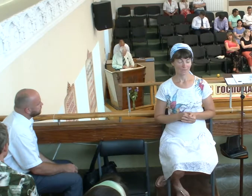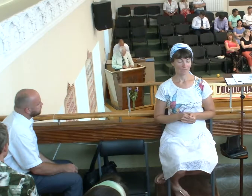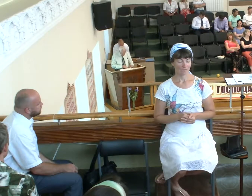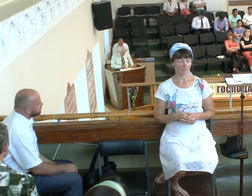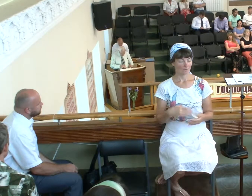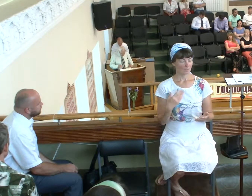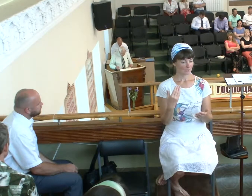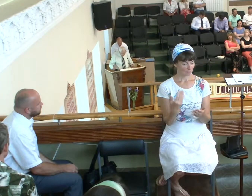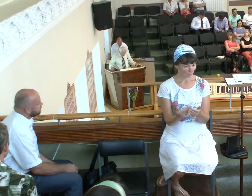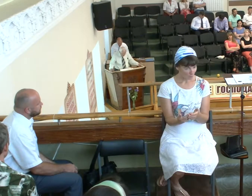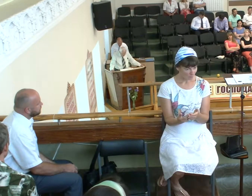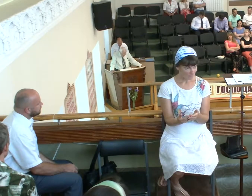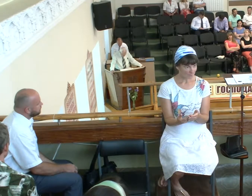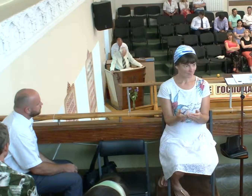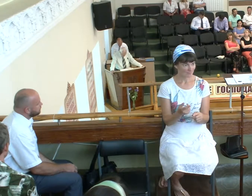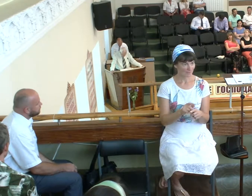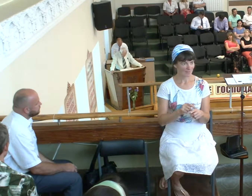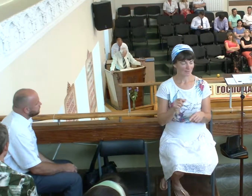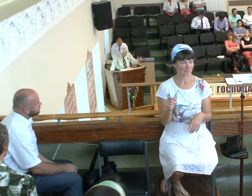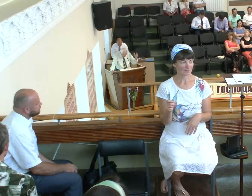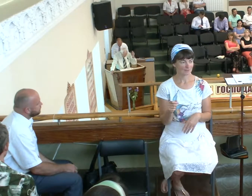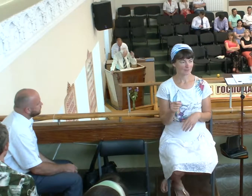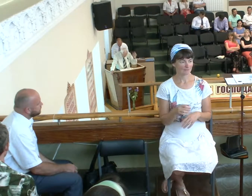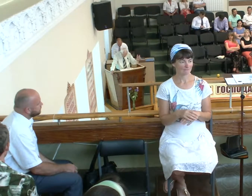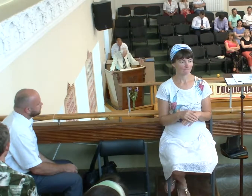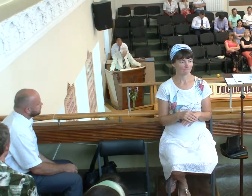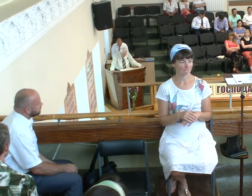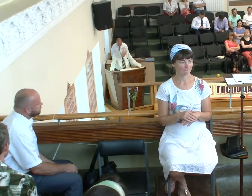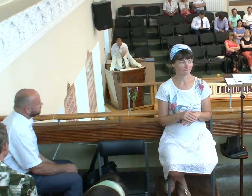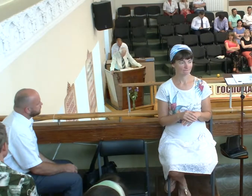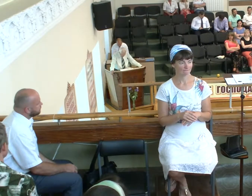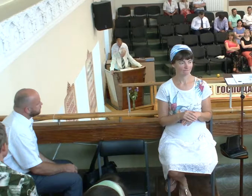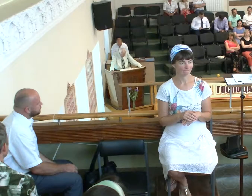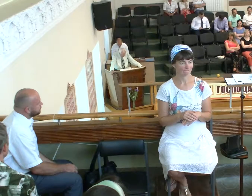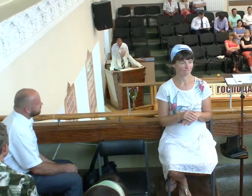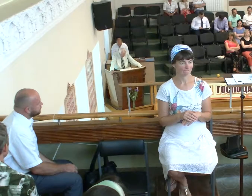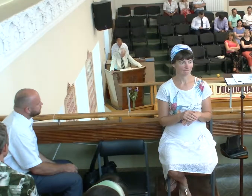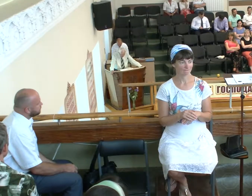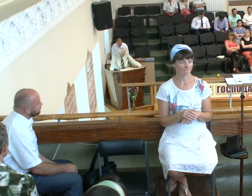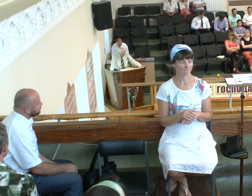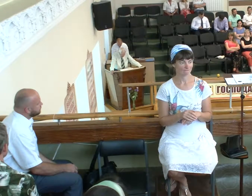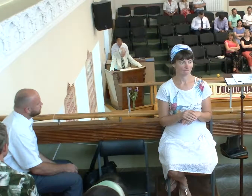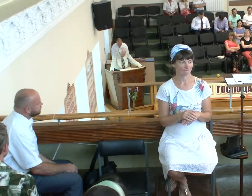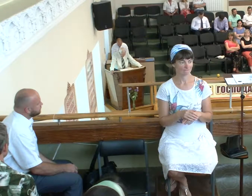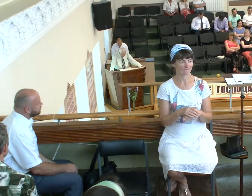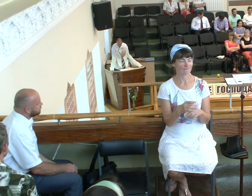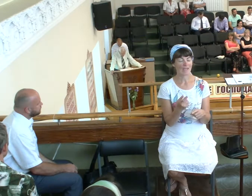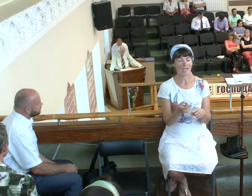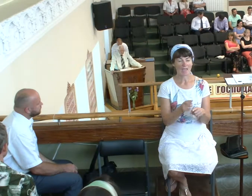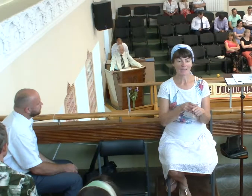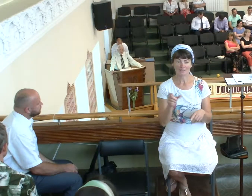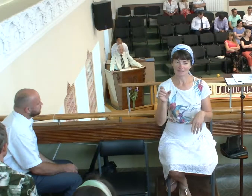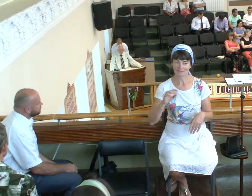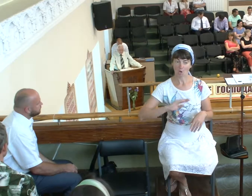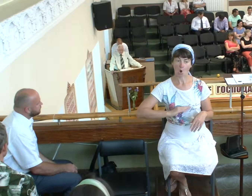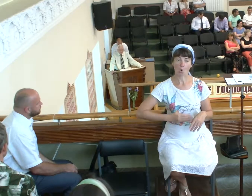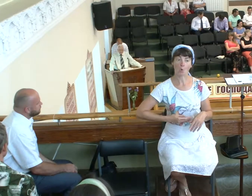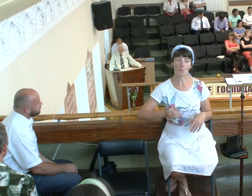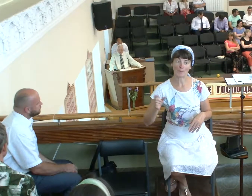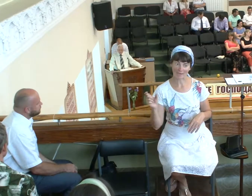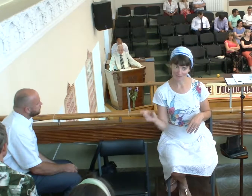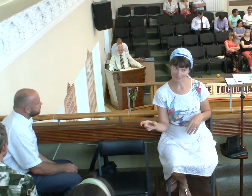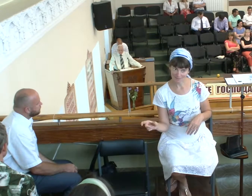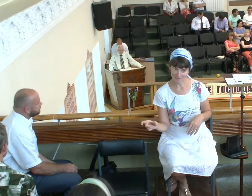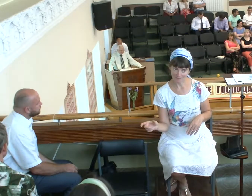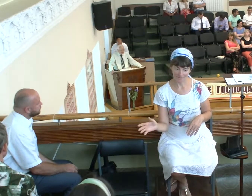И он нашел жемчужину, одну драгоценную, и он оценил ее так высоко, он понял,